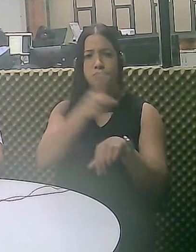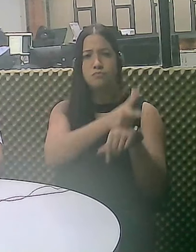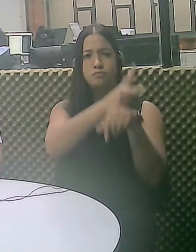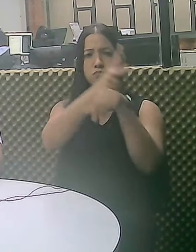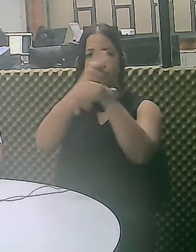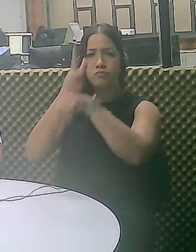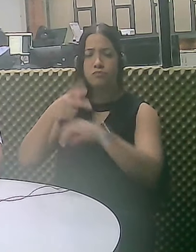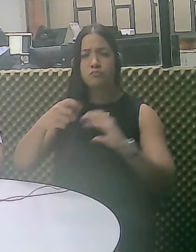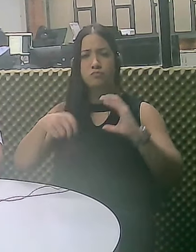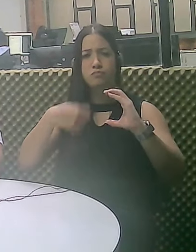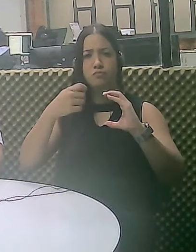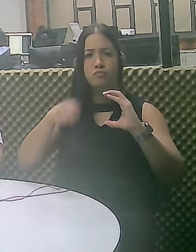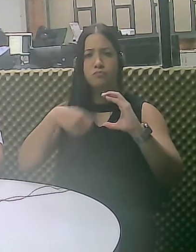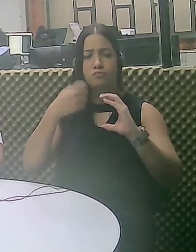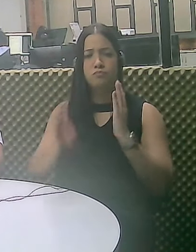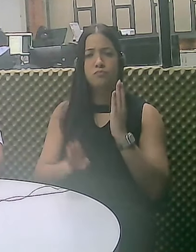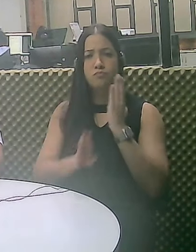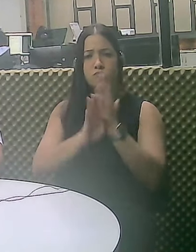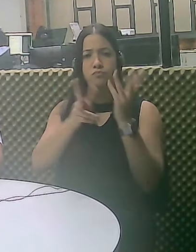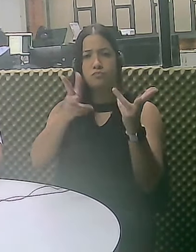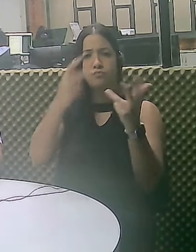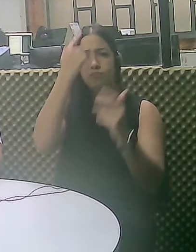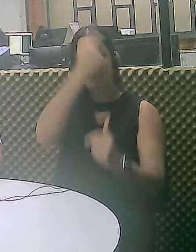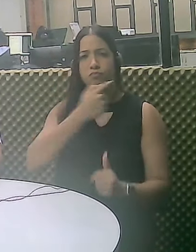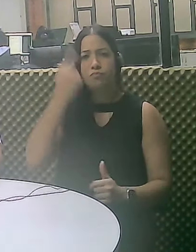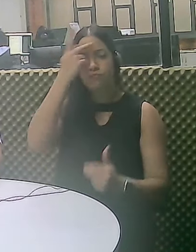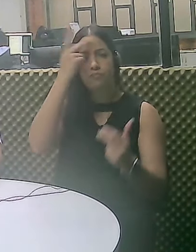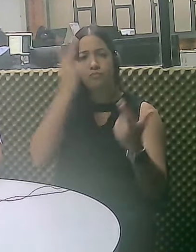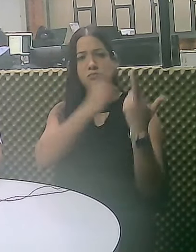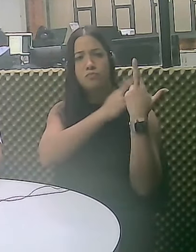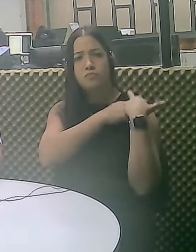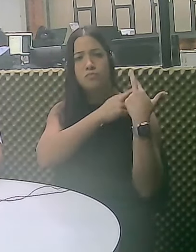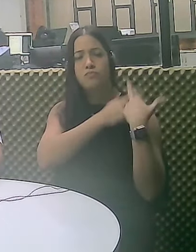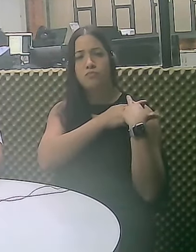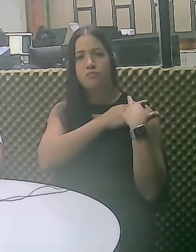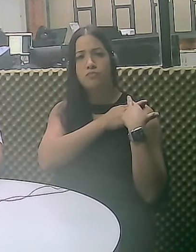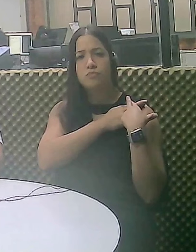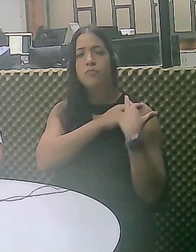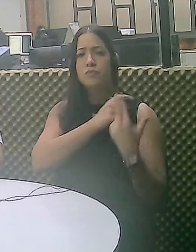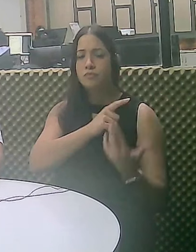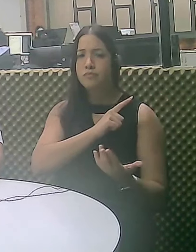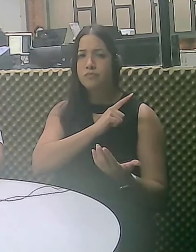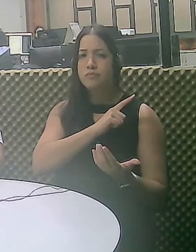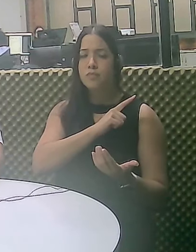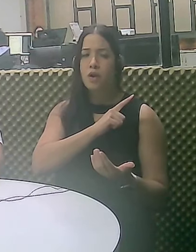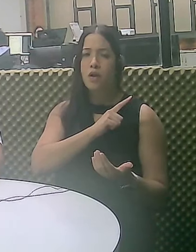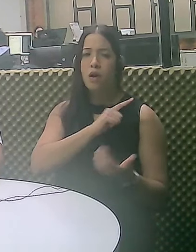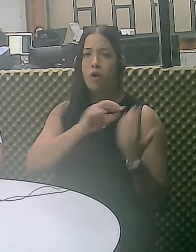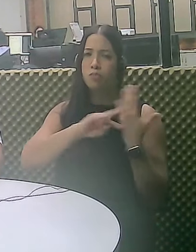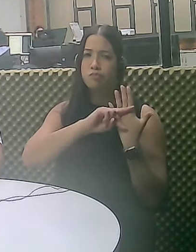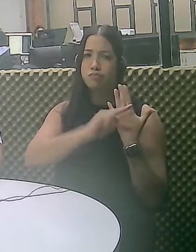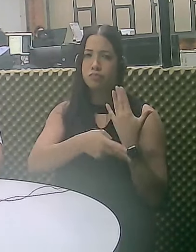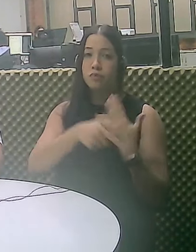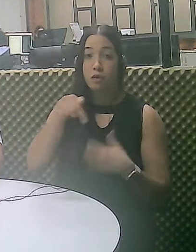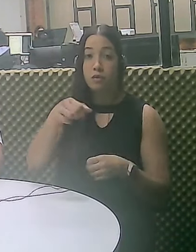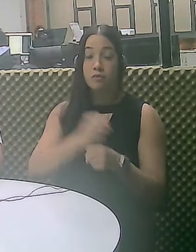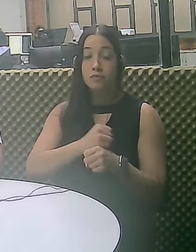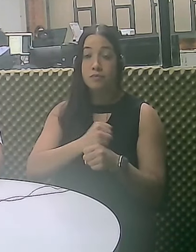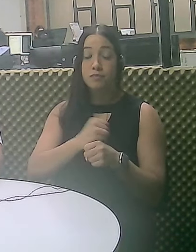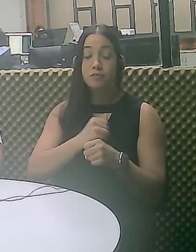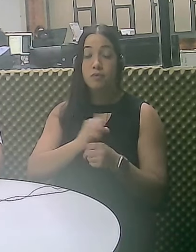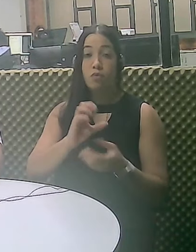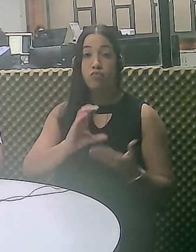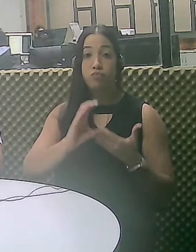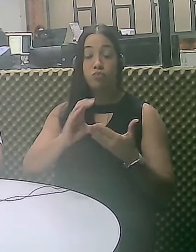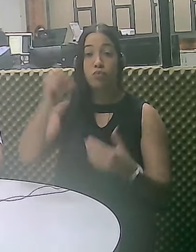gravações do vídeo monitoramento para identificação dos responsáveis e devidas providências. Neste ano, o município investiu